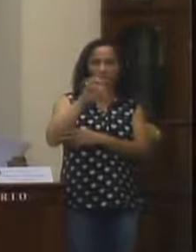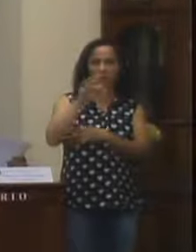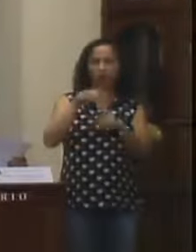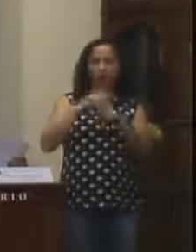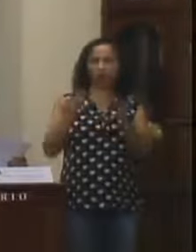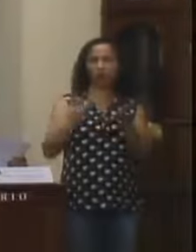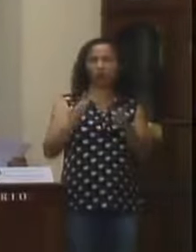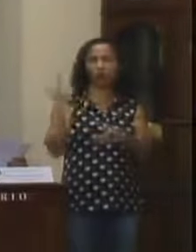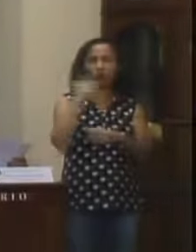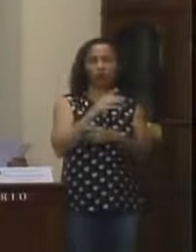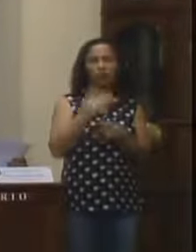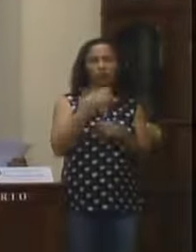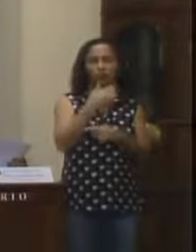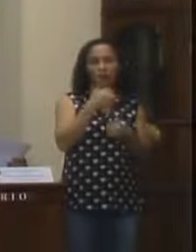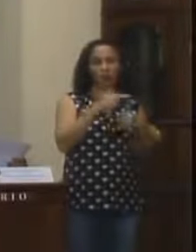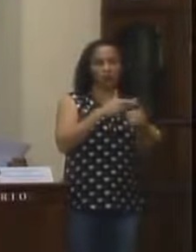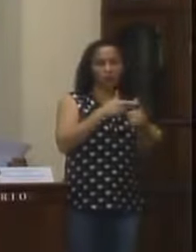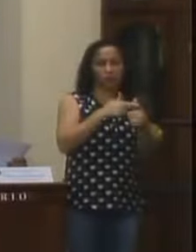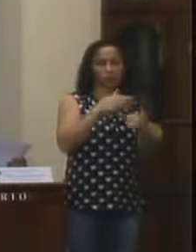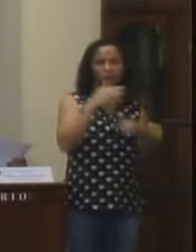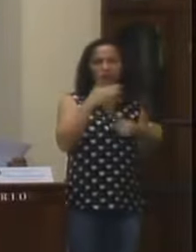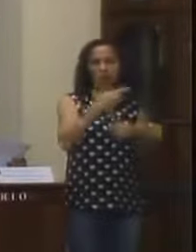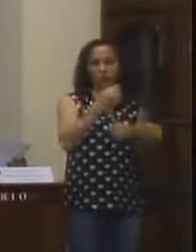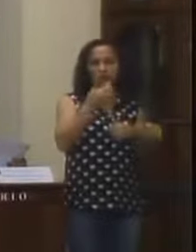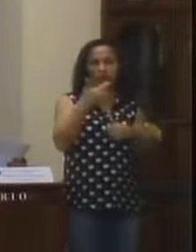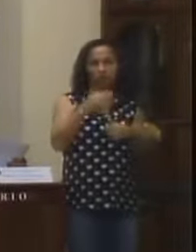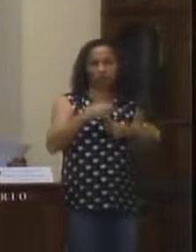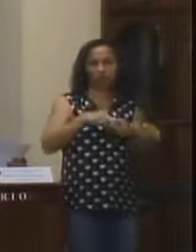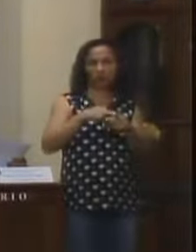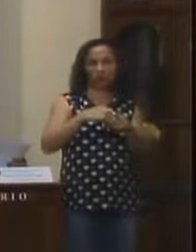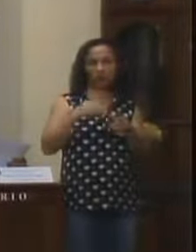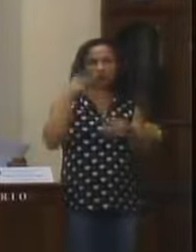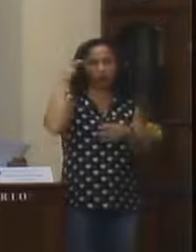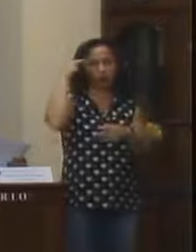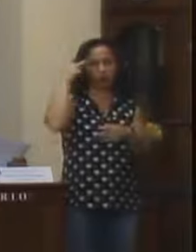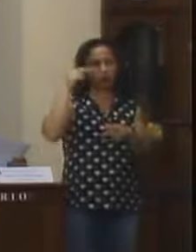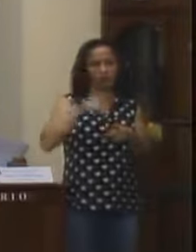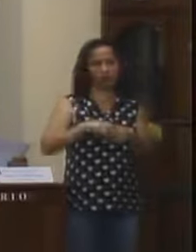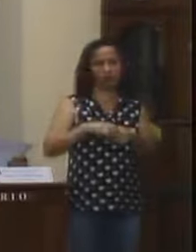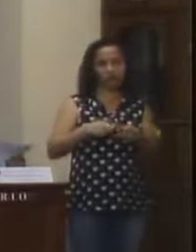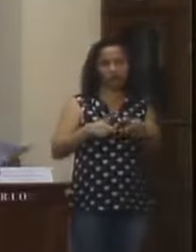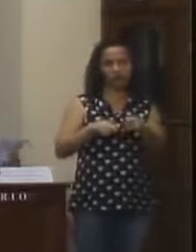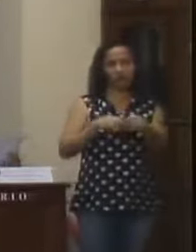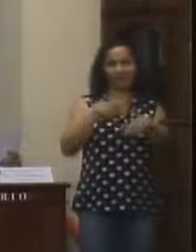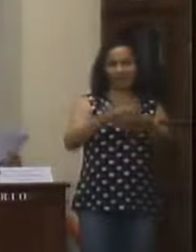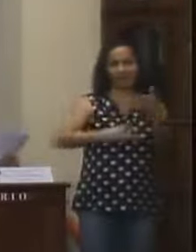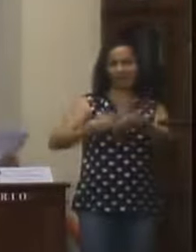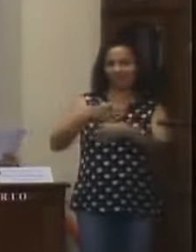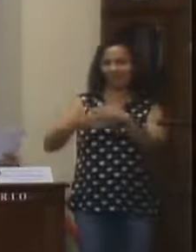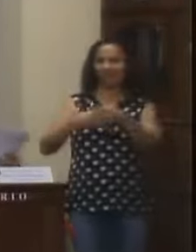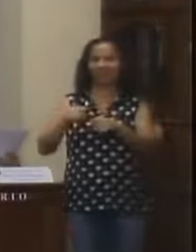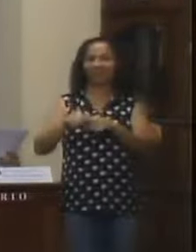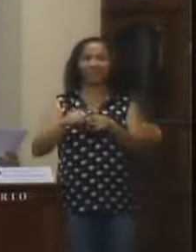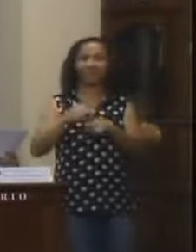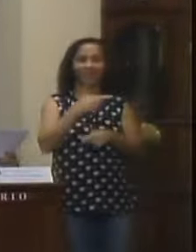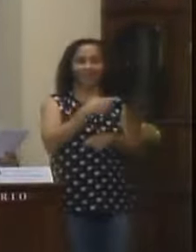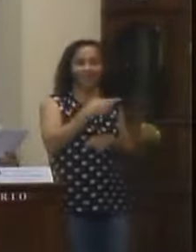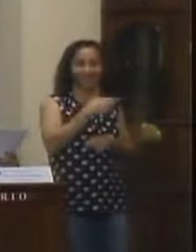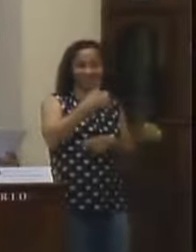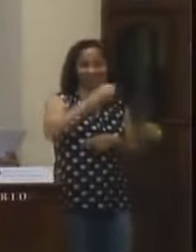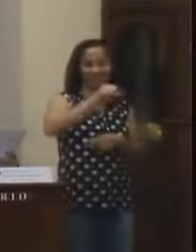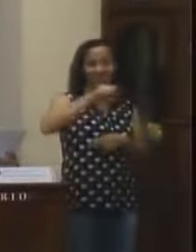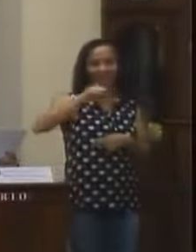o terceiro lugar no ano de 1997 no Campeonato Mundial de Karatê, realizado em São Paulo, tendo participação também nos anos de 1993,